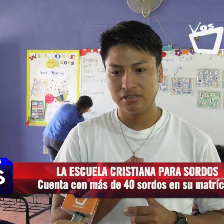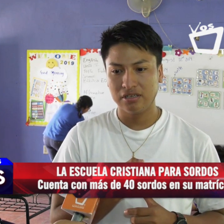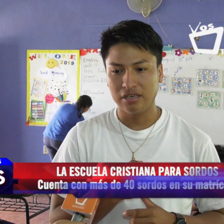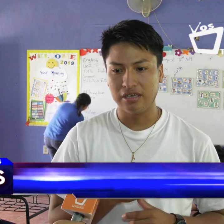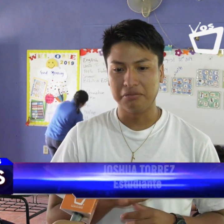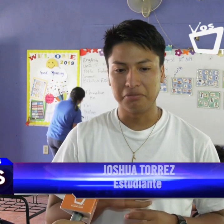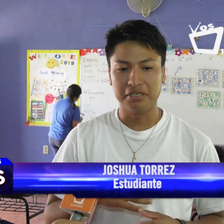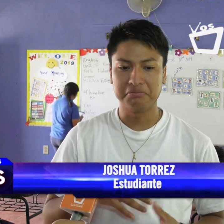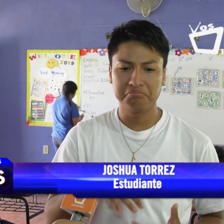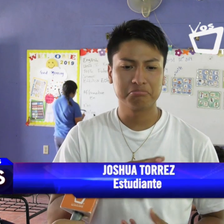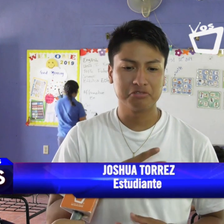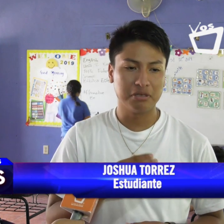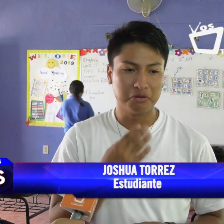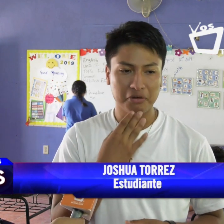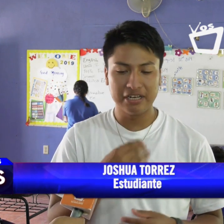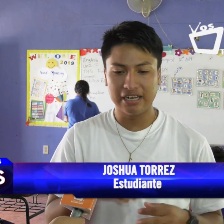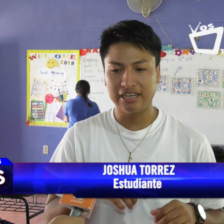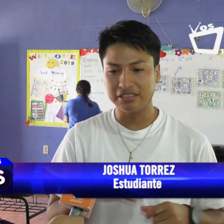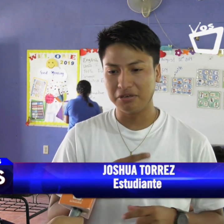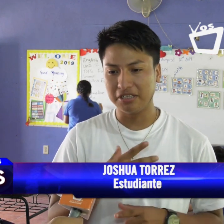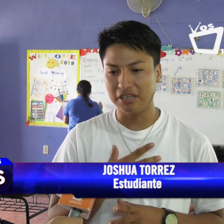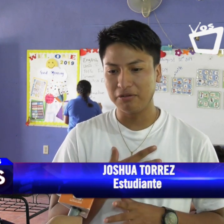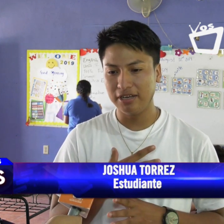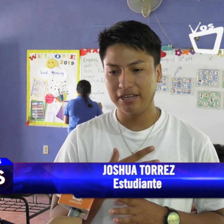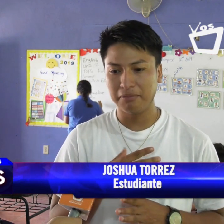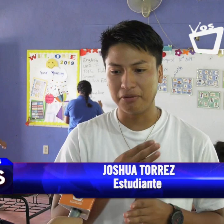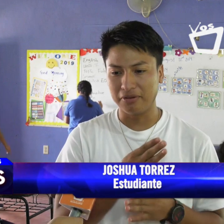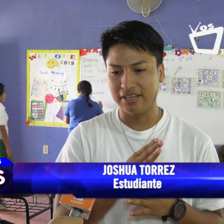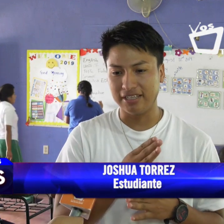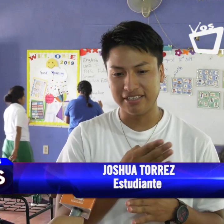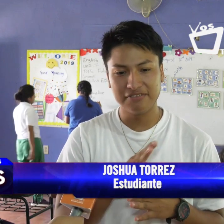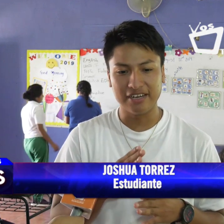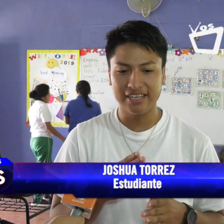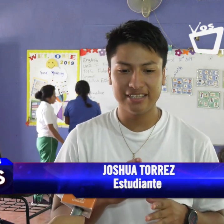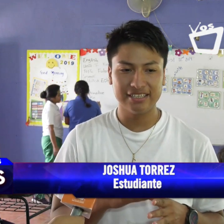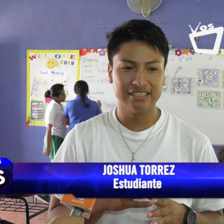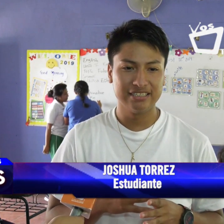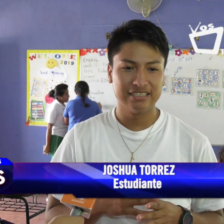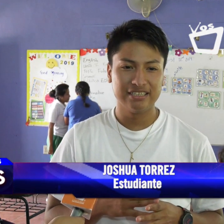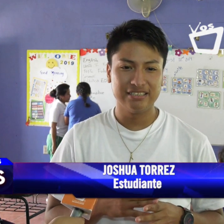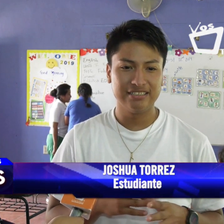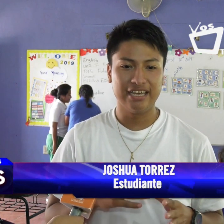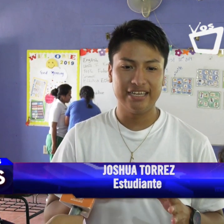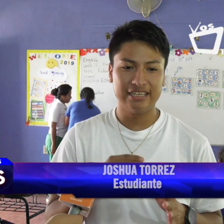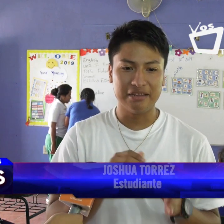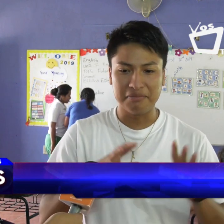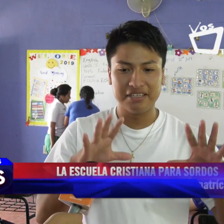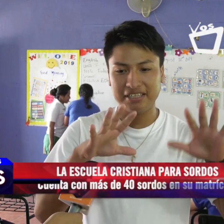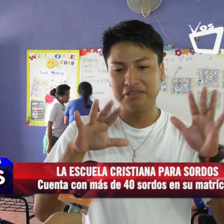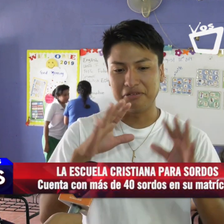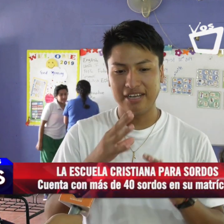y pues es muy buena la relación en esta escuela, por lo que es diferente, ya es el ambiente natural,